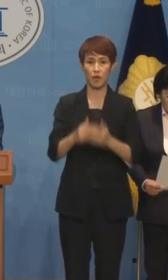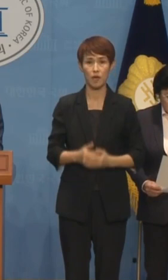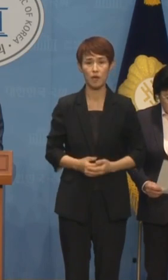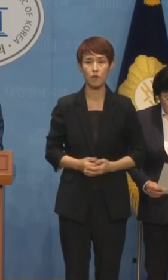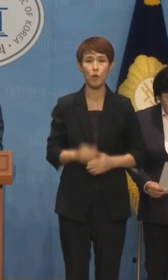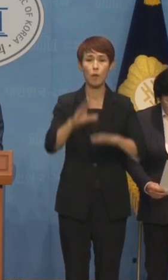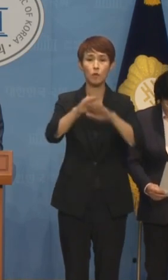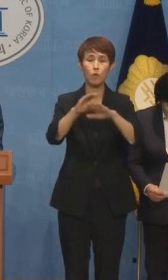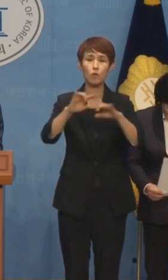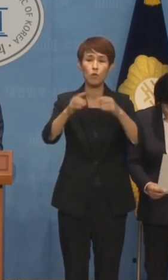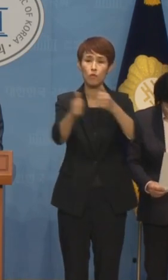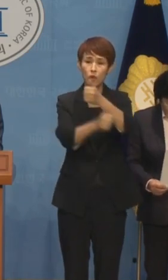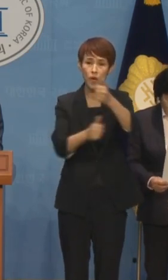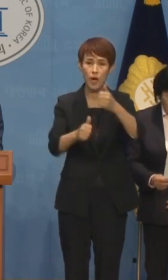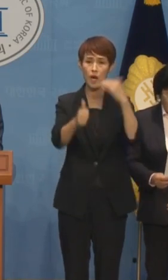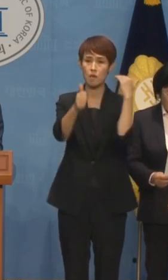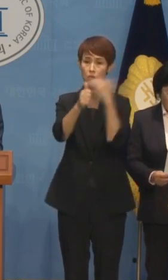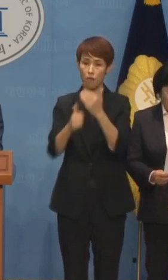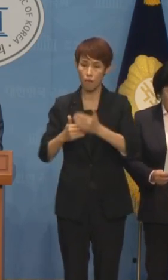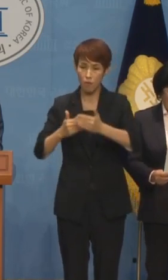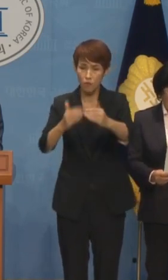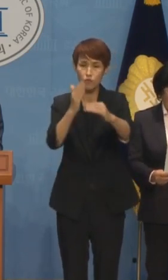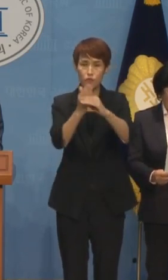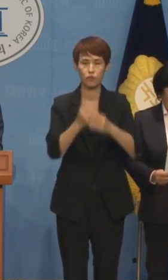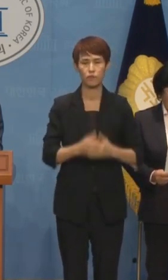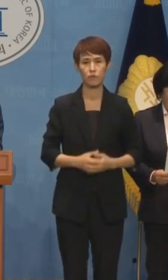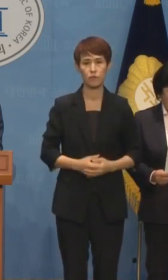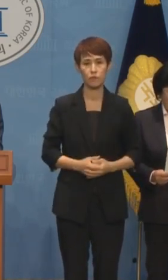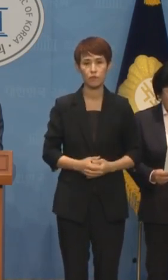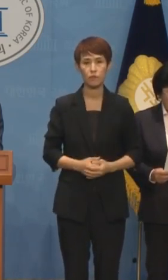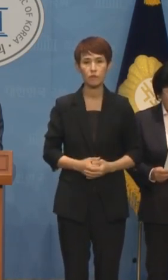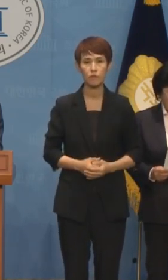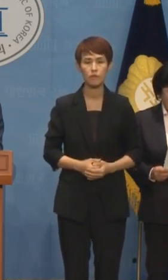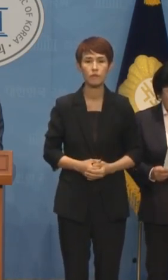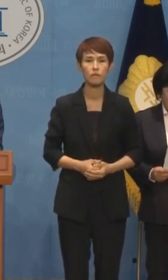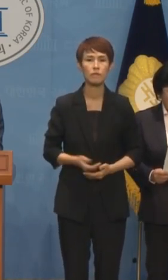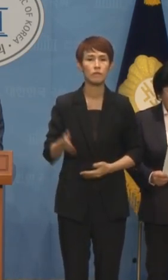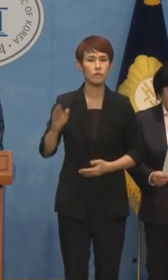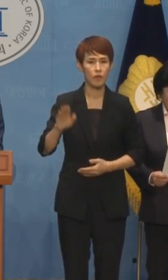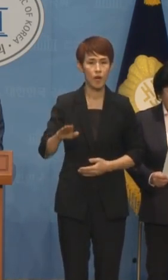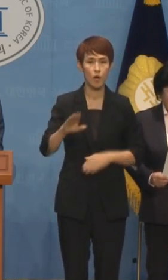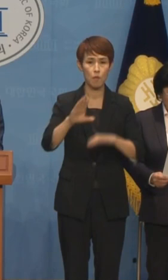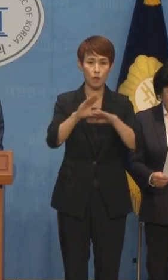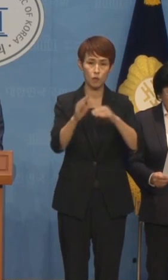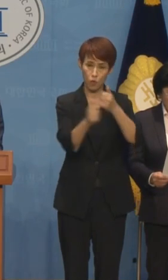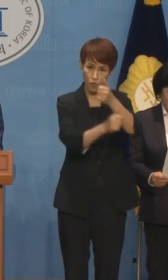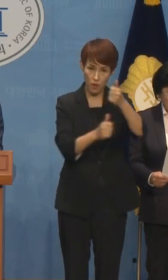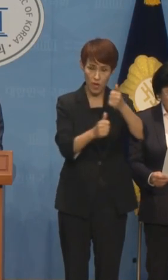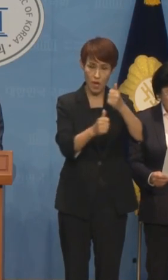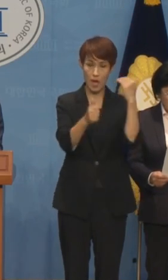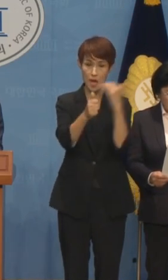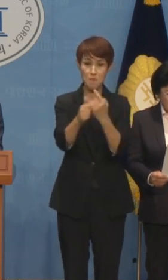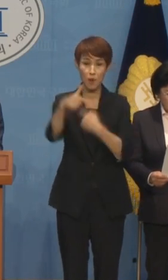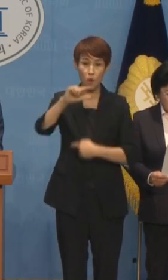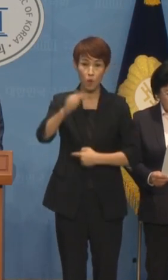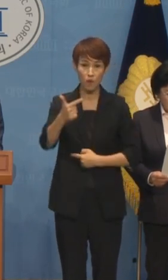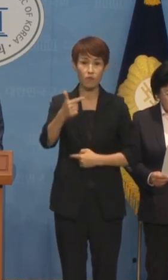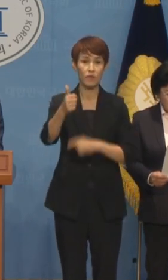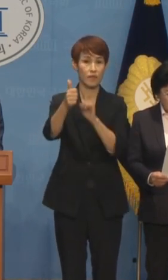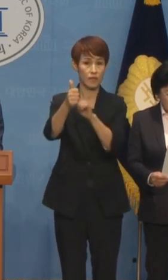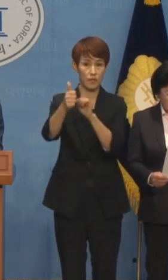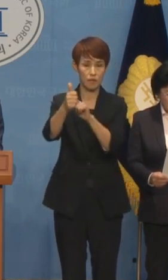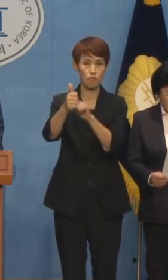방송통신위원회가 해임 절차에 나선 바 있습니다. 그러나 방통위에 의해 해임된 권태선